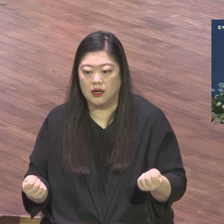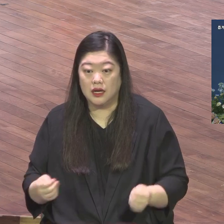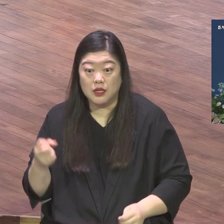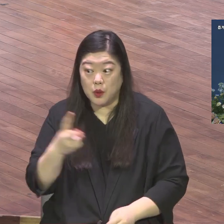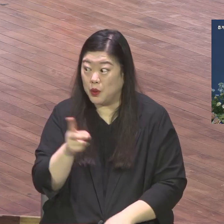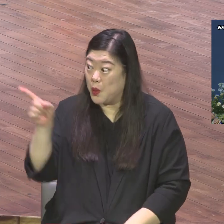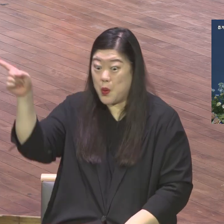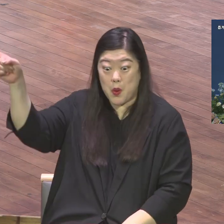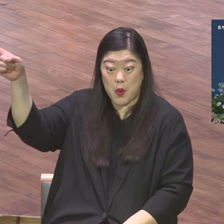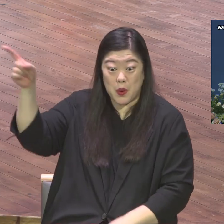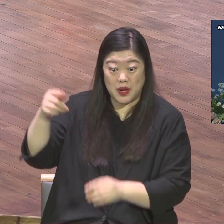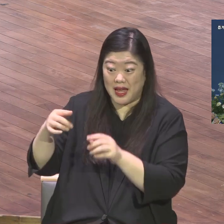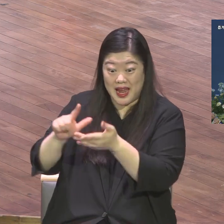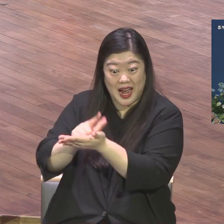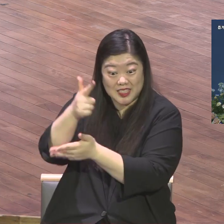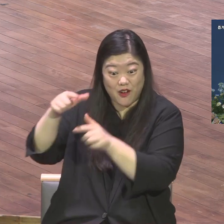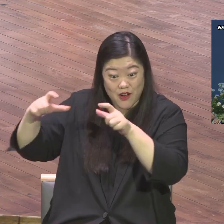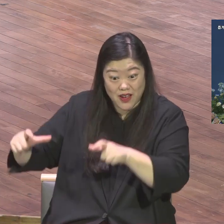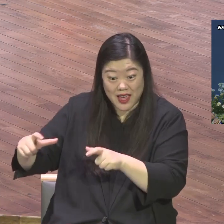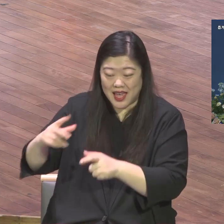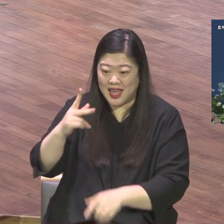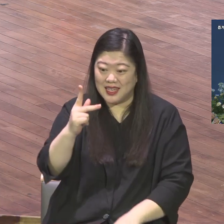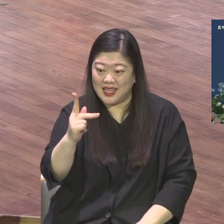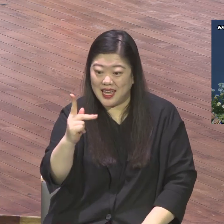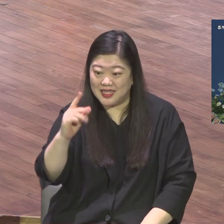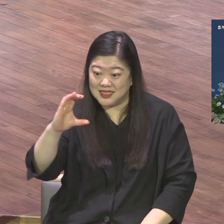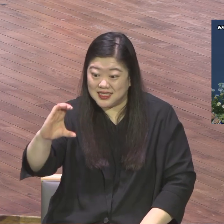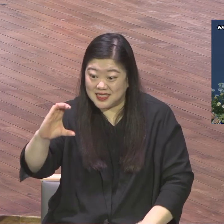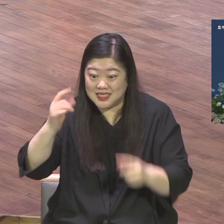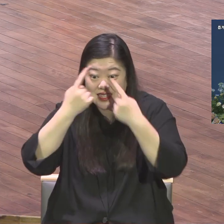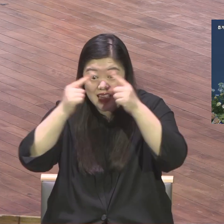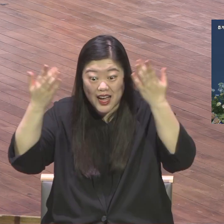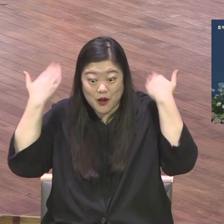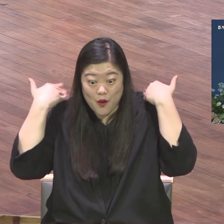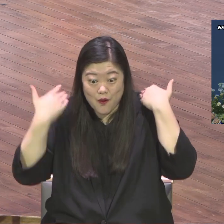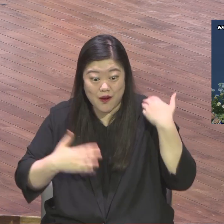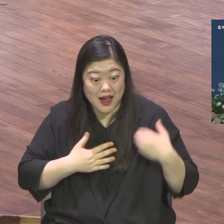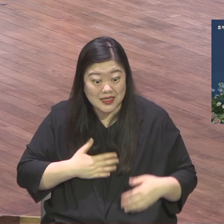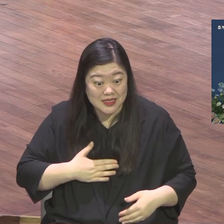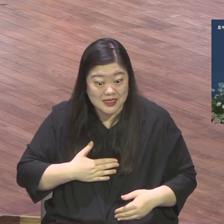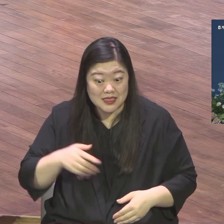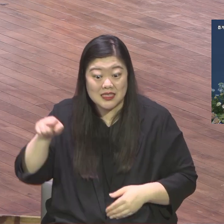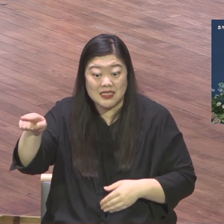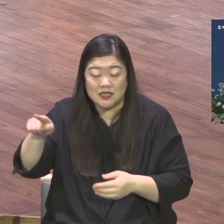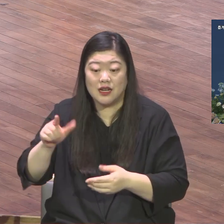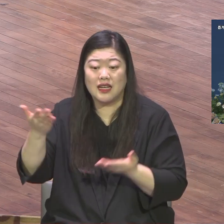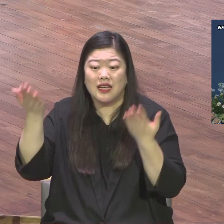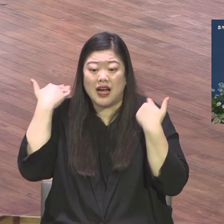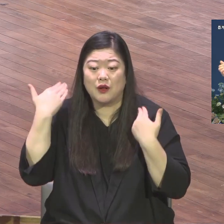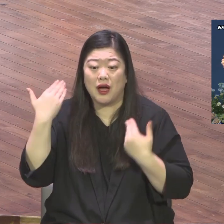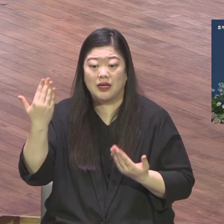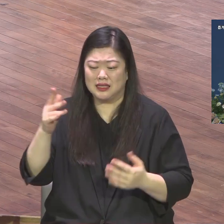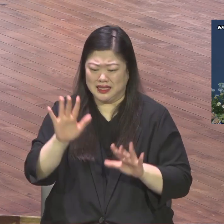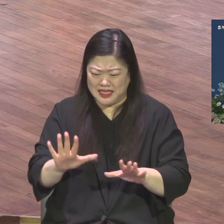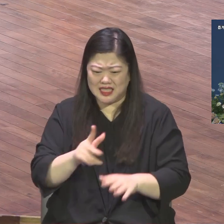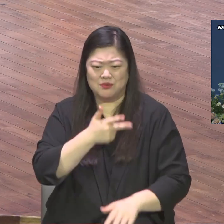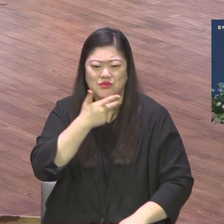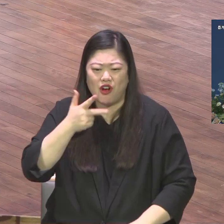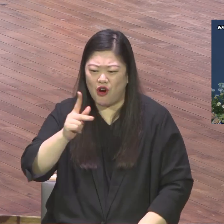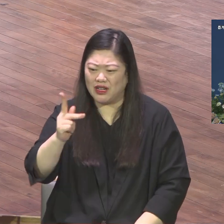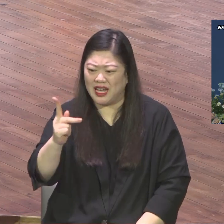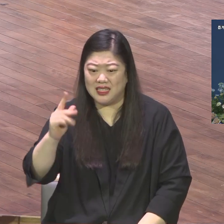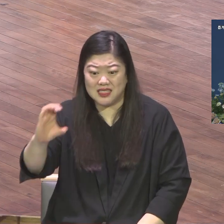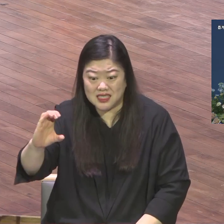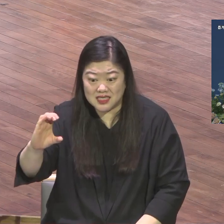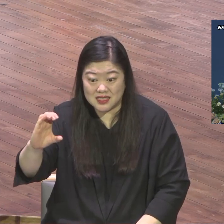대학이라니까. 그리스도가 뭔 뜻입니까? 모른대. 그리스도 대학을 다니는 사람, 그리스도